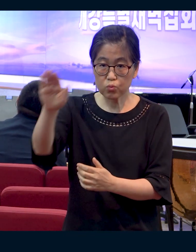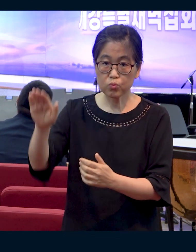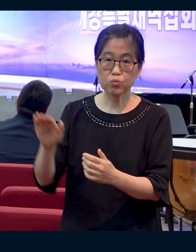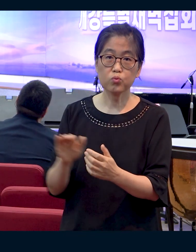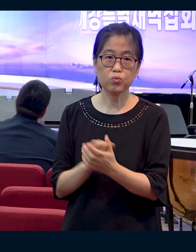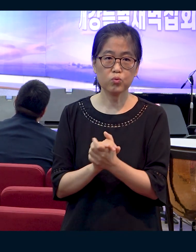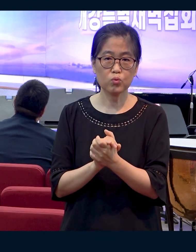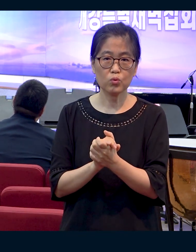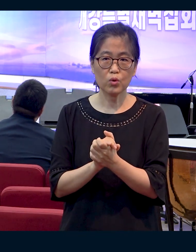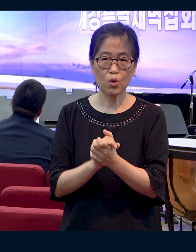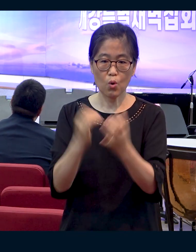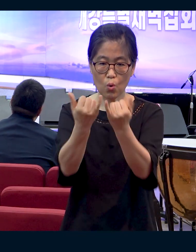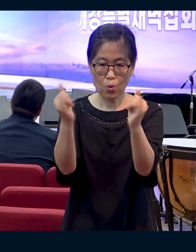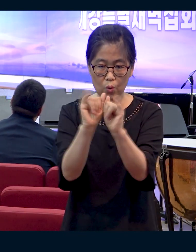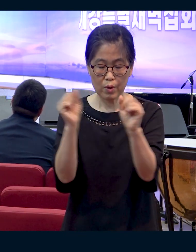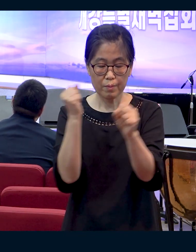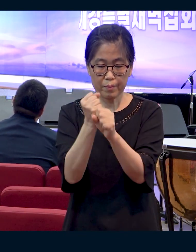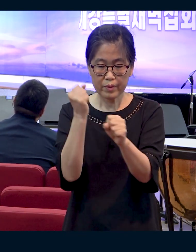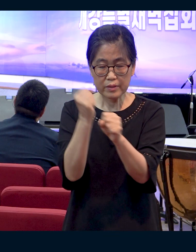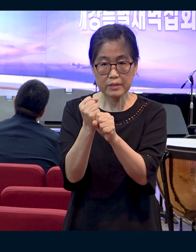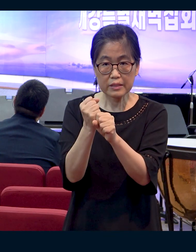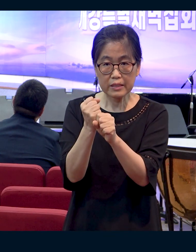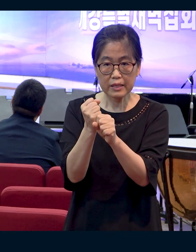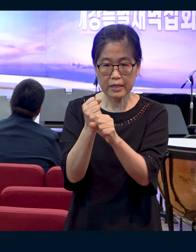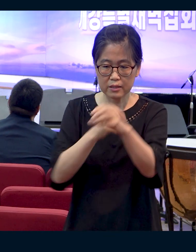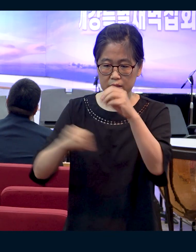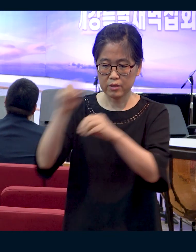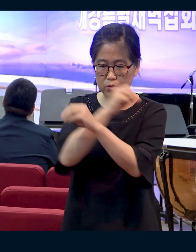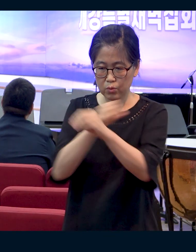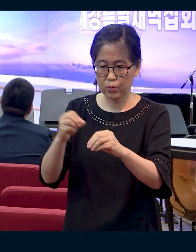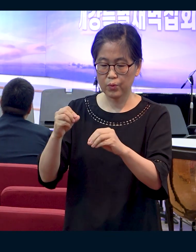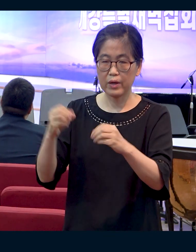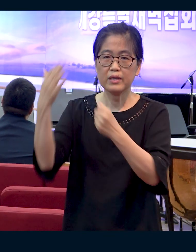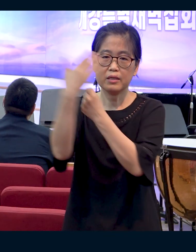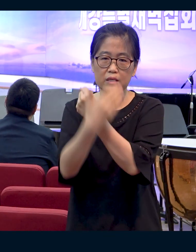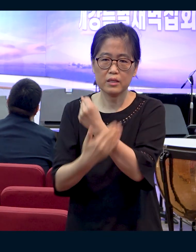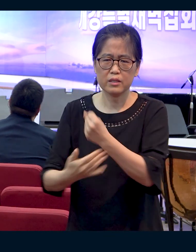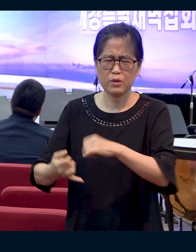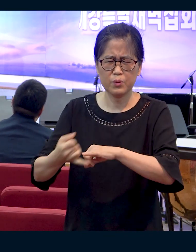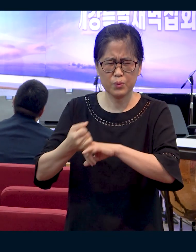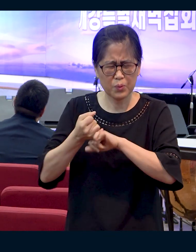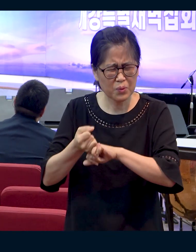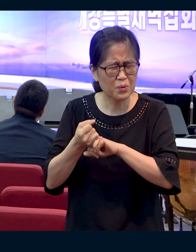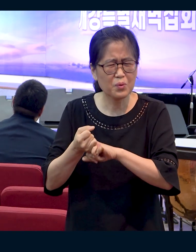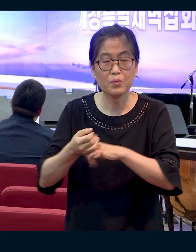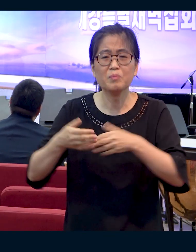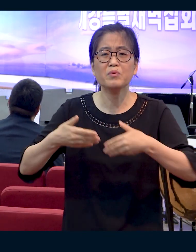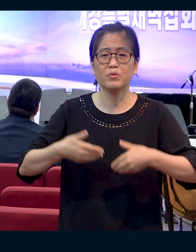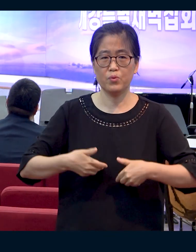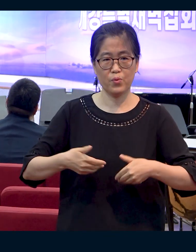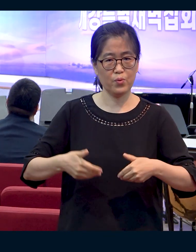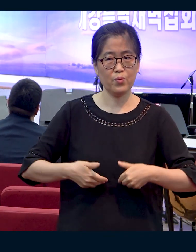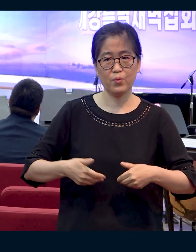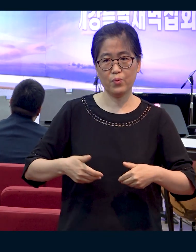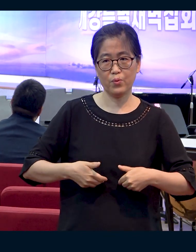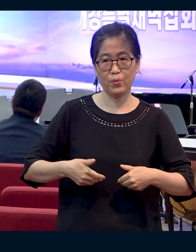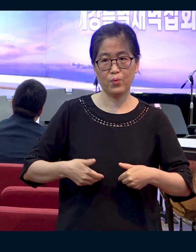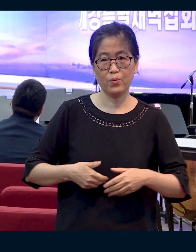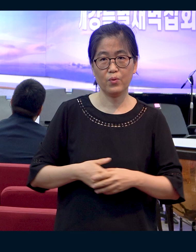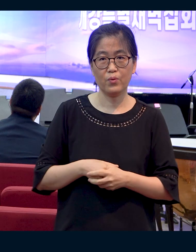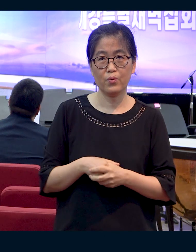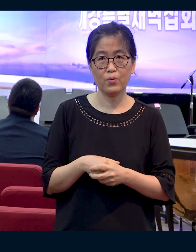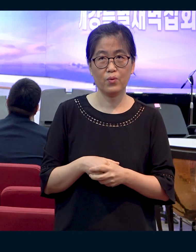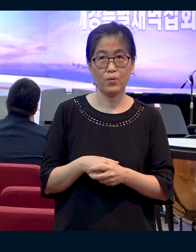함께 공동체를 만들어갈 수가 없는 거예요. 이 대속의 은혜, 이게 있어야 공동체가 가능하다 하는